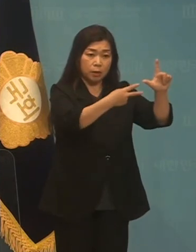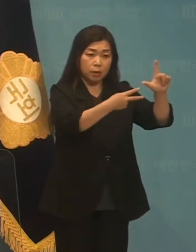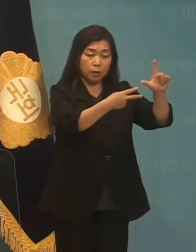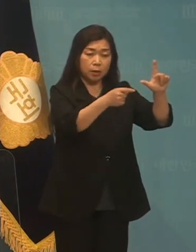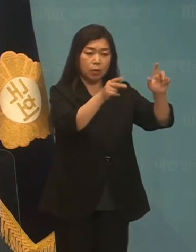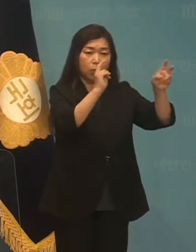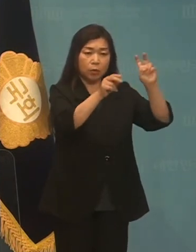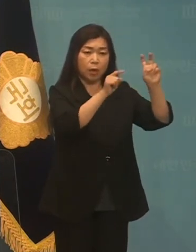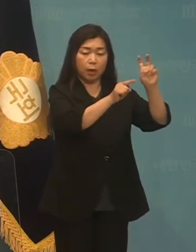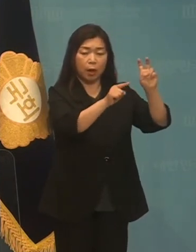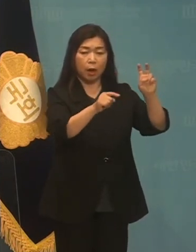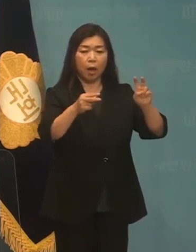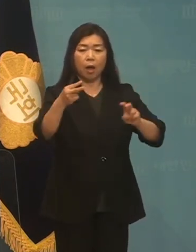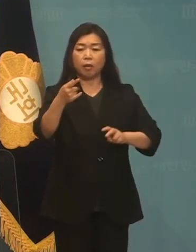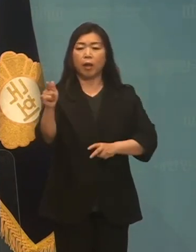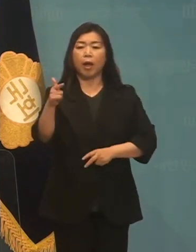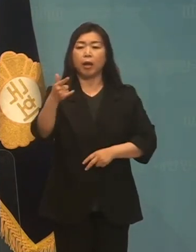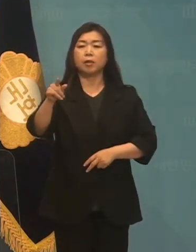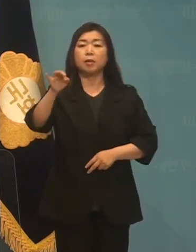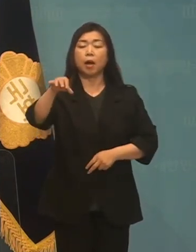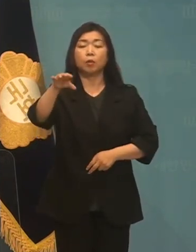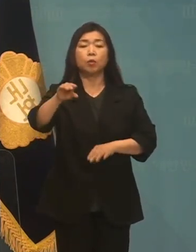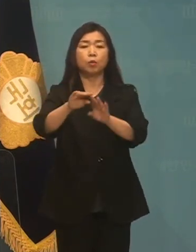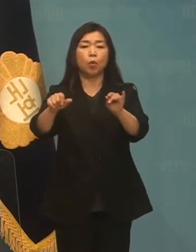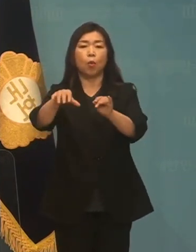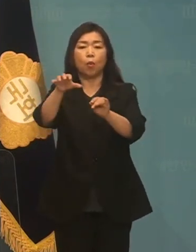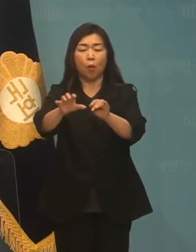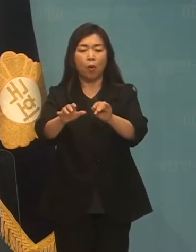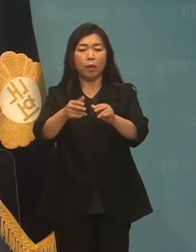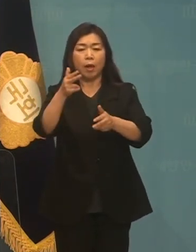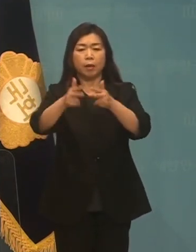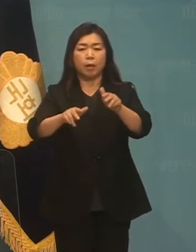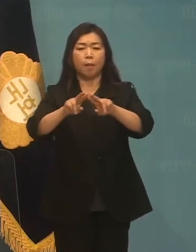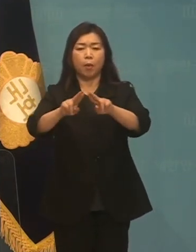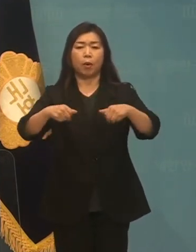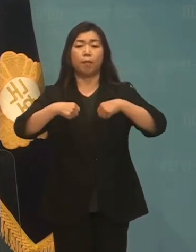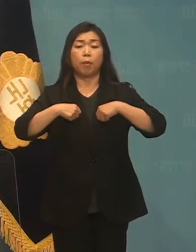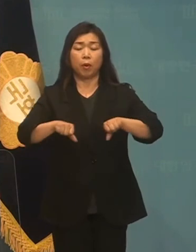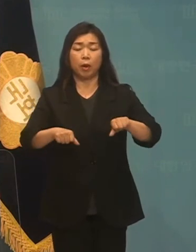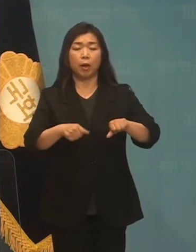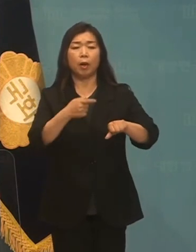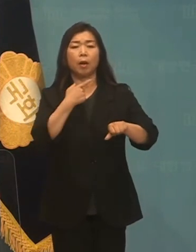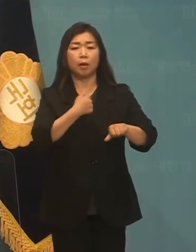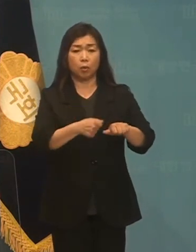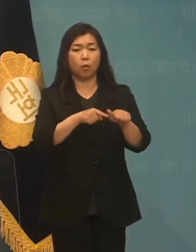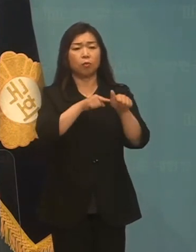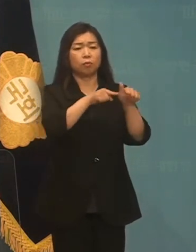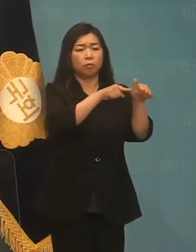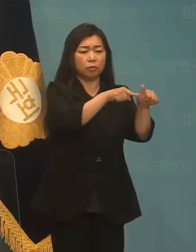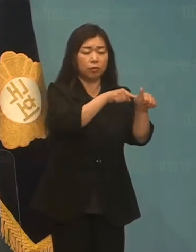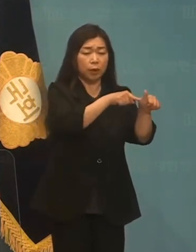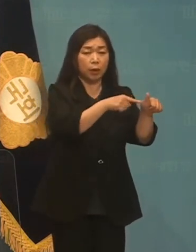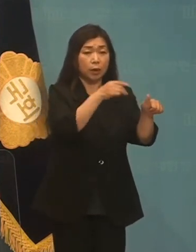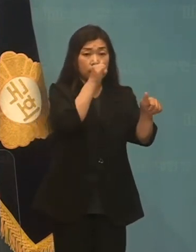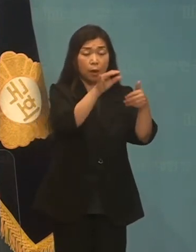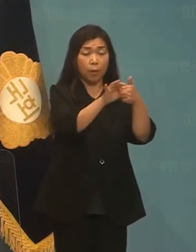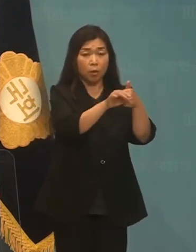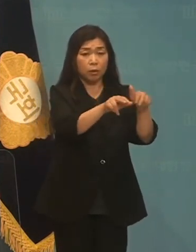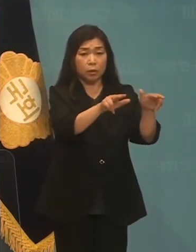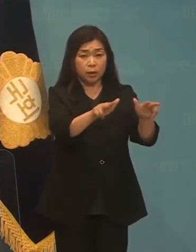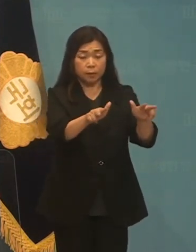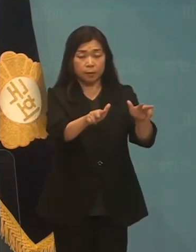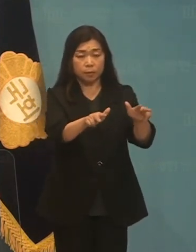데 있어서 영향력을 행사했다면 신영수 전 의원에 대해서